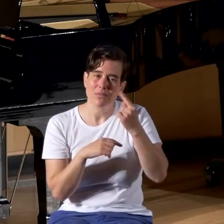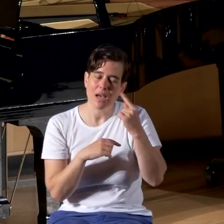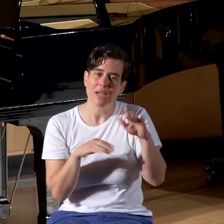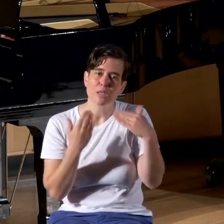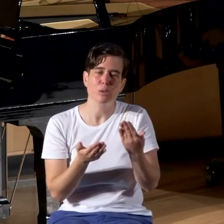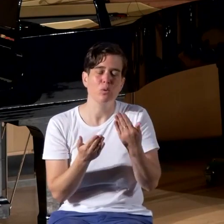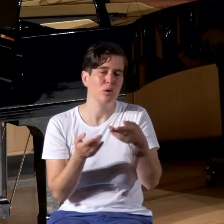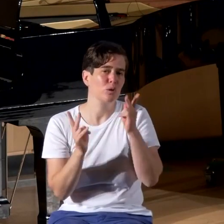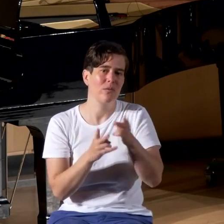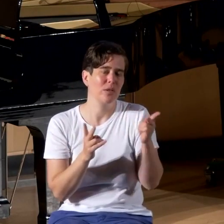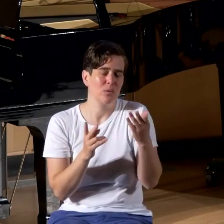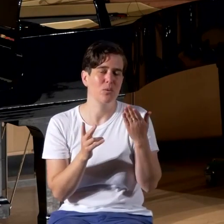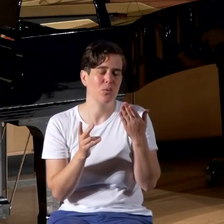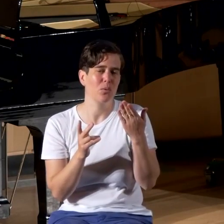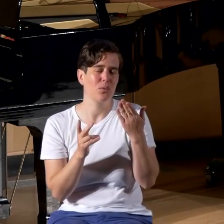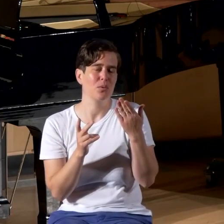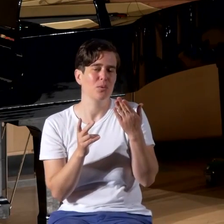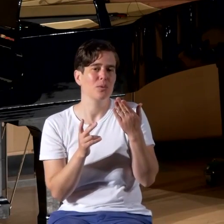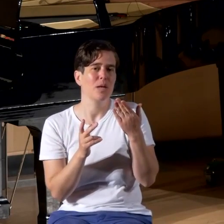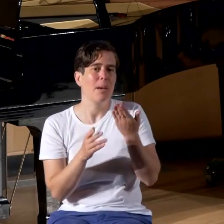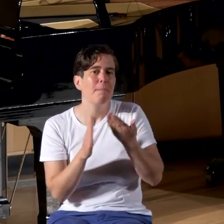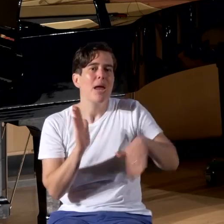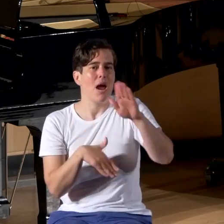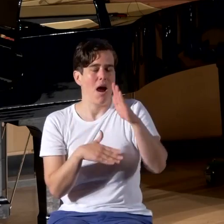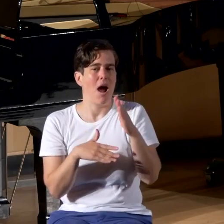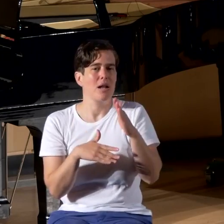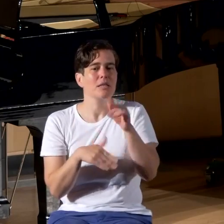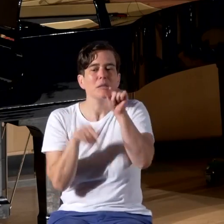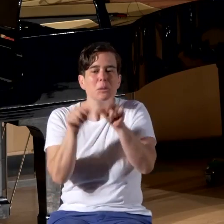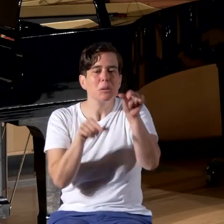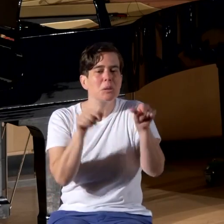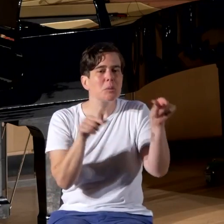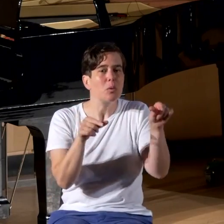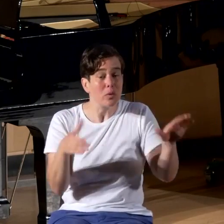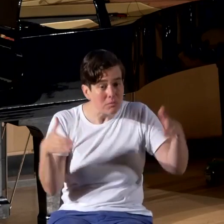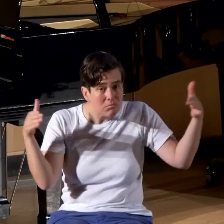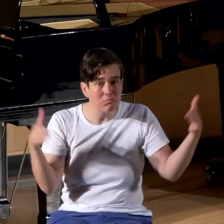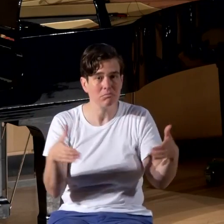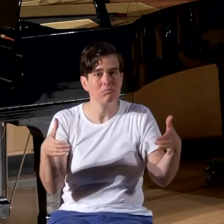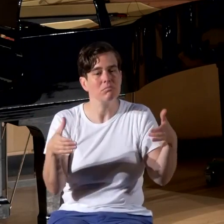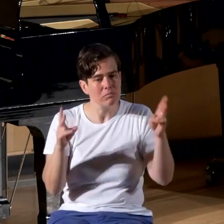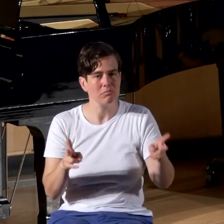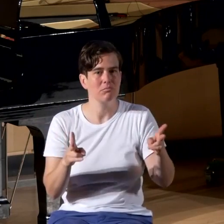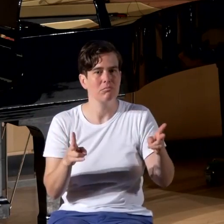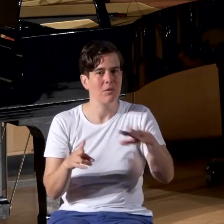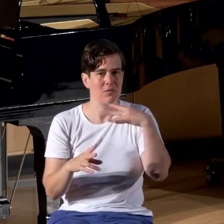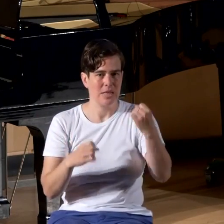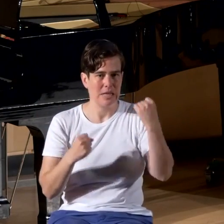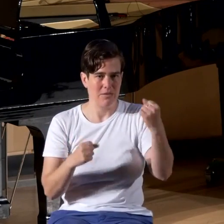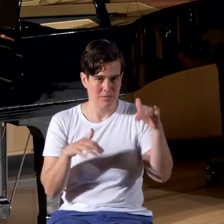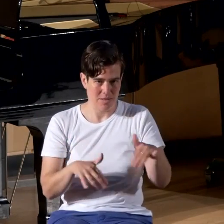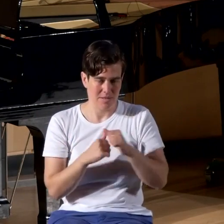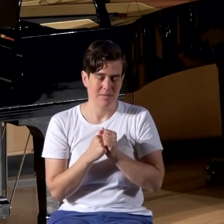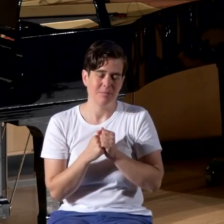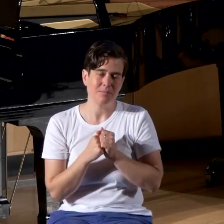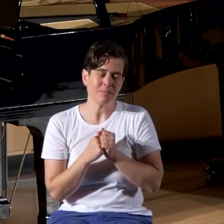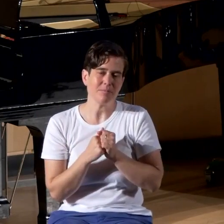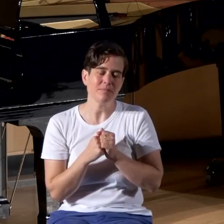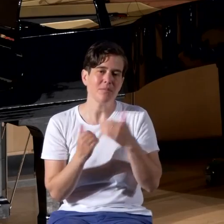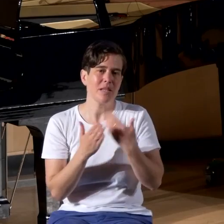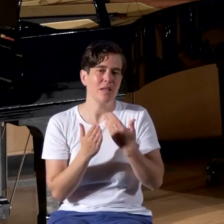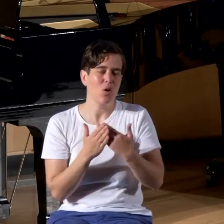ist am Ende mehr als die Summe seiner Teile. In diesem Sinne wünsche ich